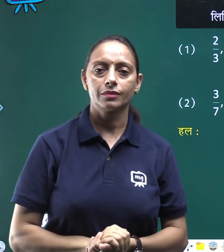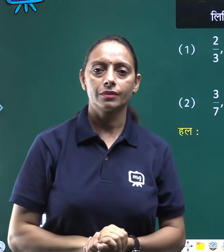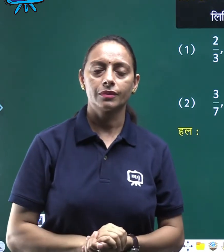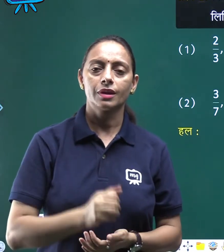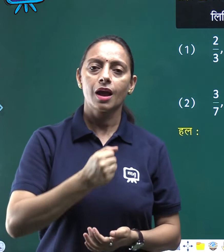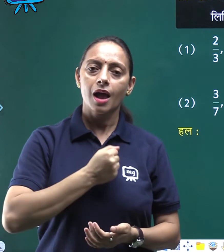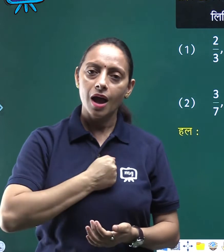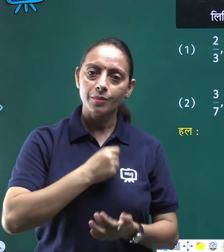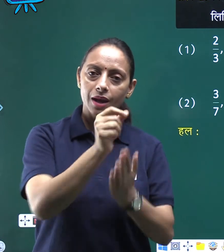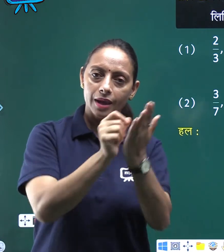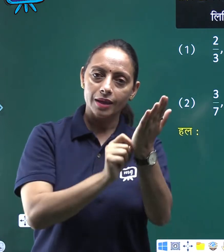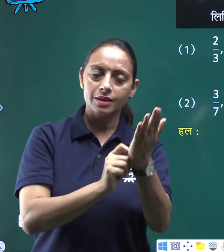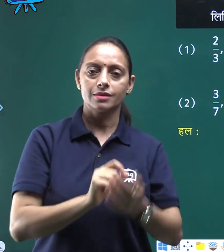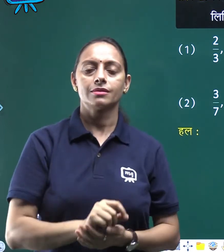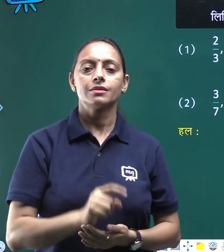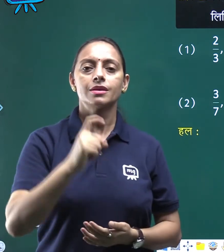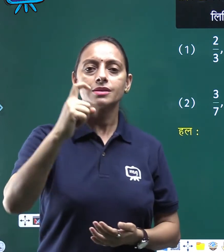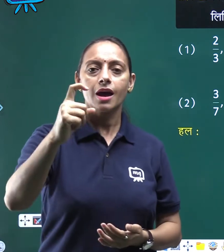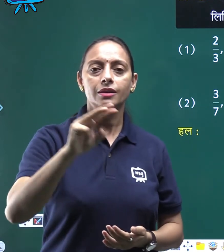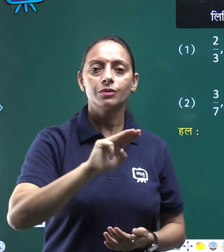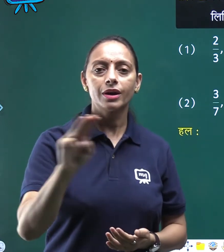हमने लिखी सात बटा।